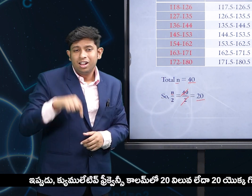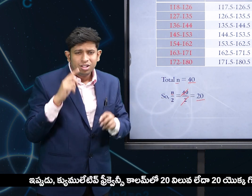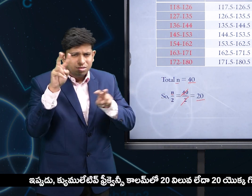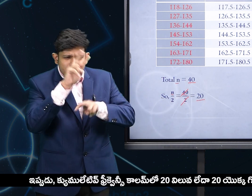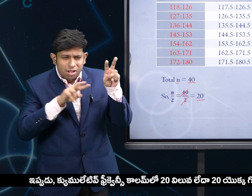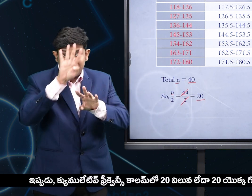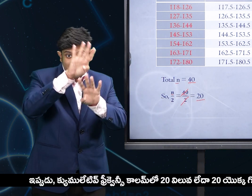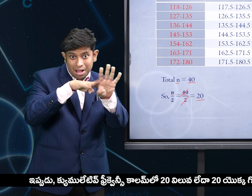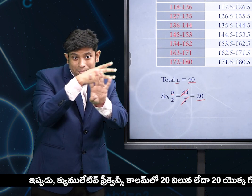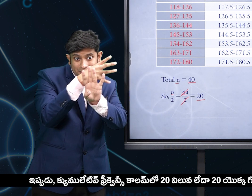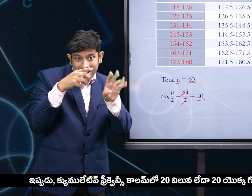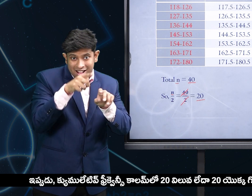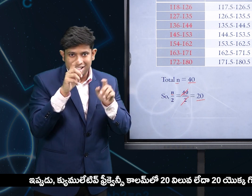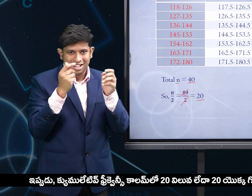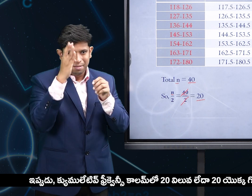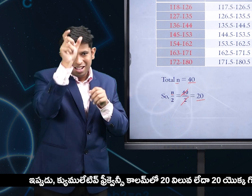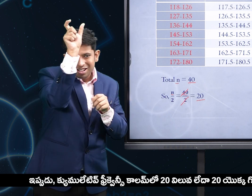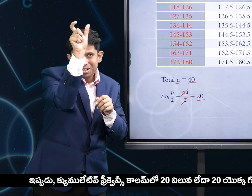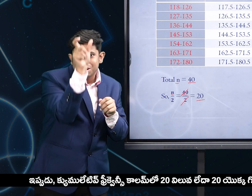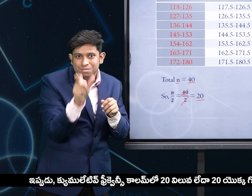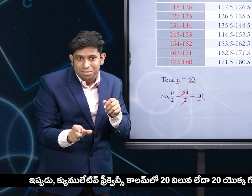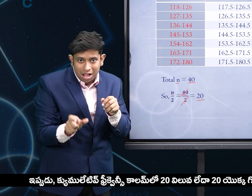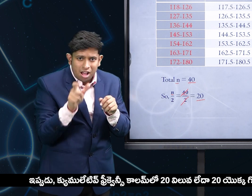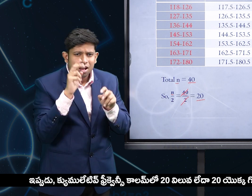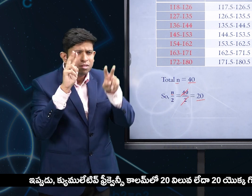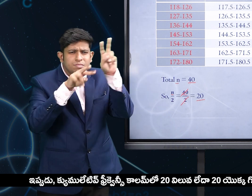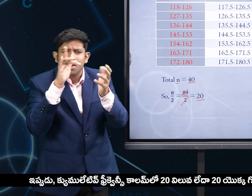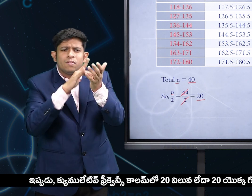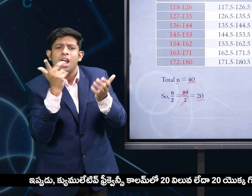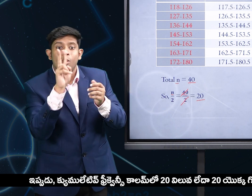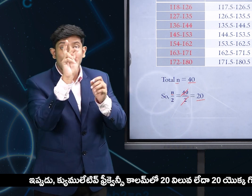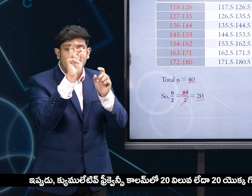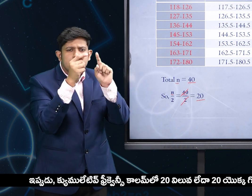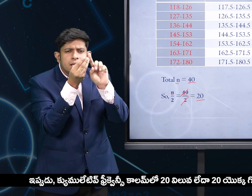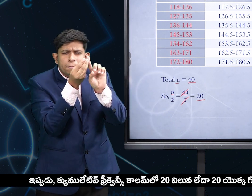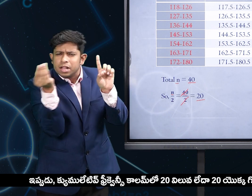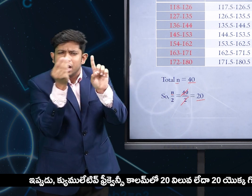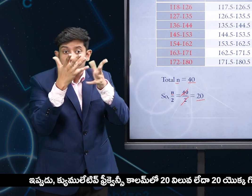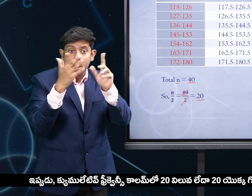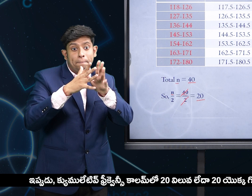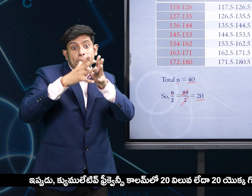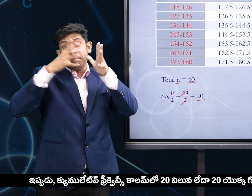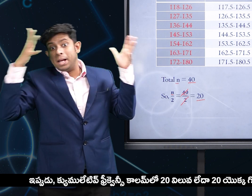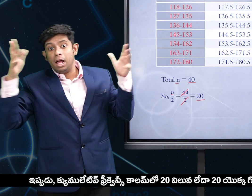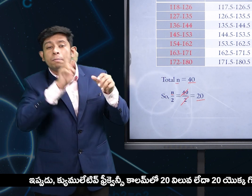ఇప్పుడు క్యుములేటివ్ ఫ్రీక్వెన్సీ కాలంలో 20 విలువ లేదా 20 యొక్క గొప్ప విలువ ఎక్కడ